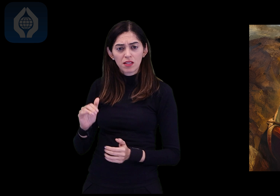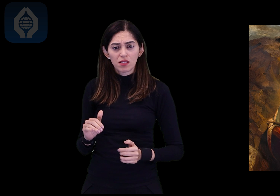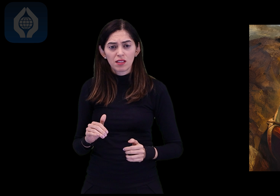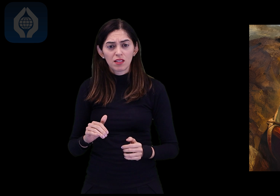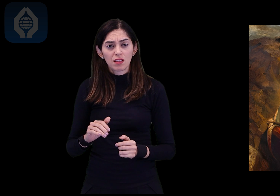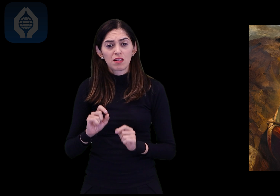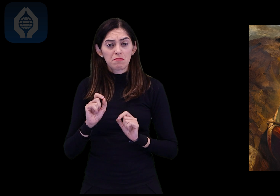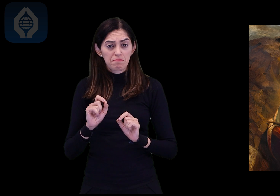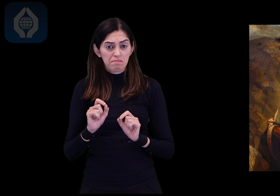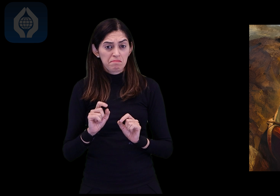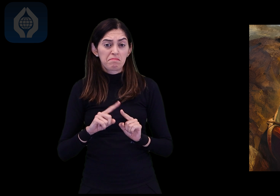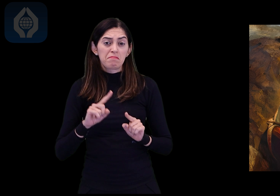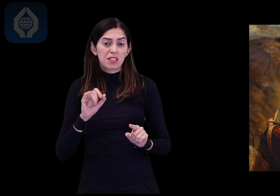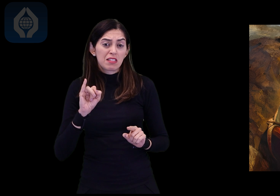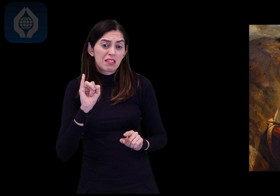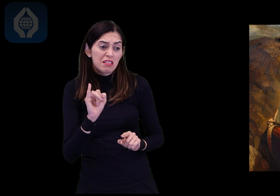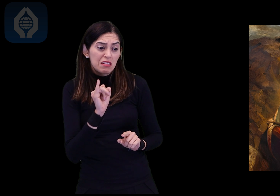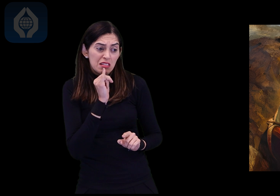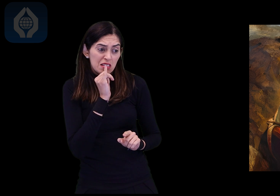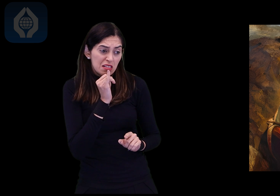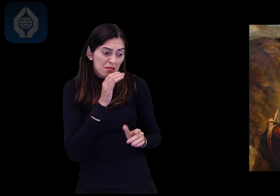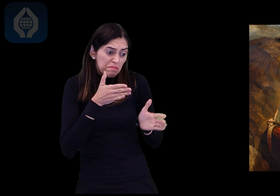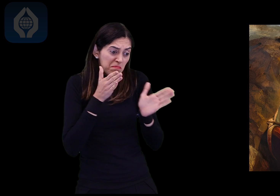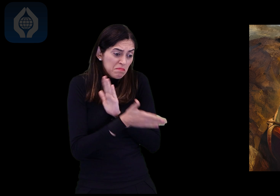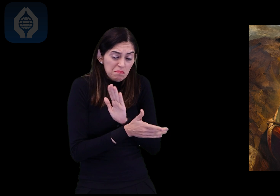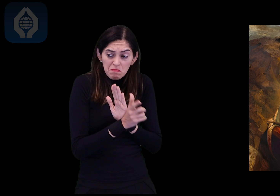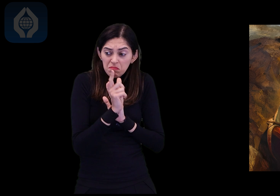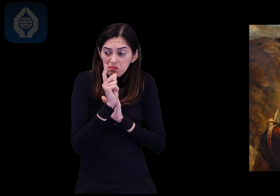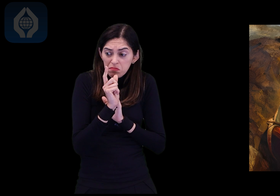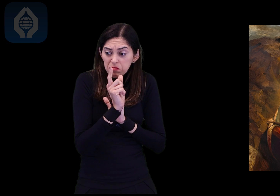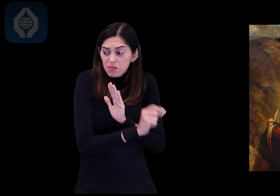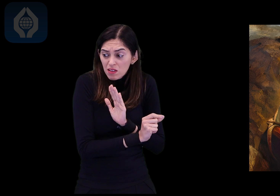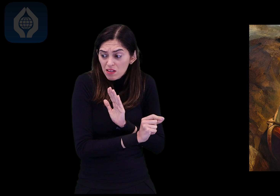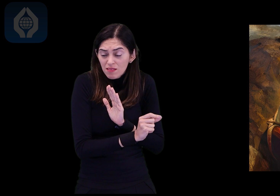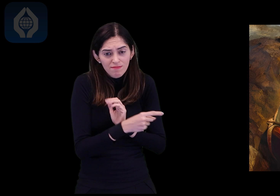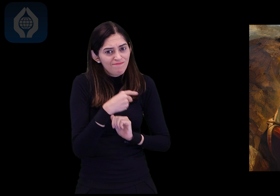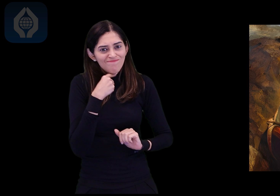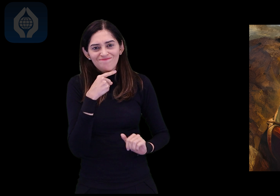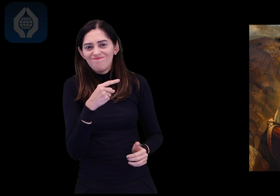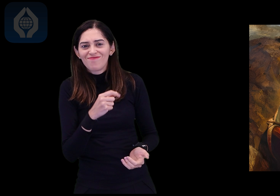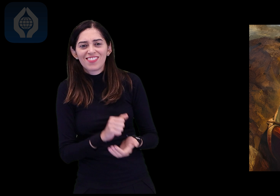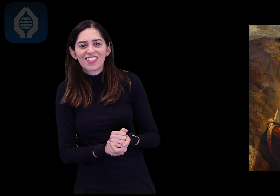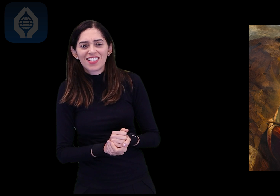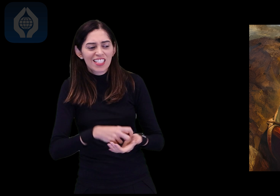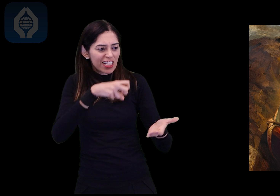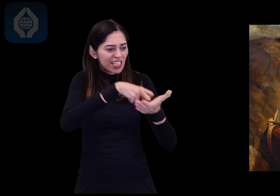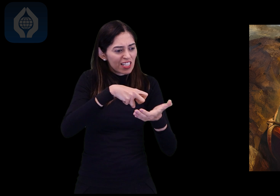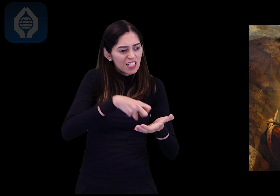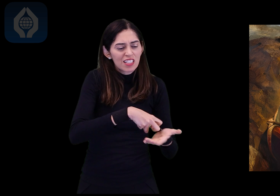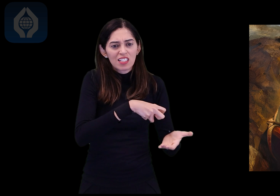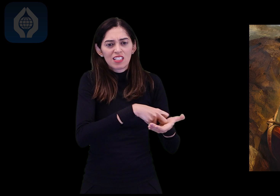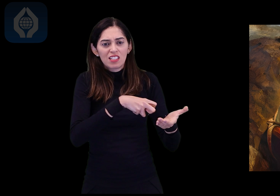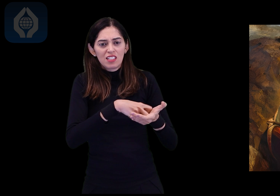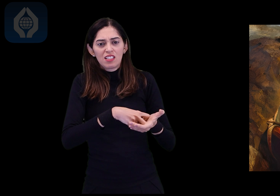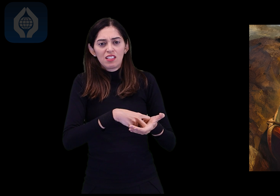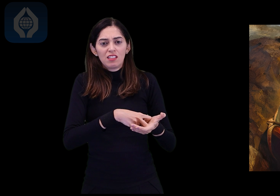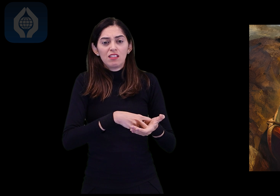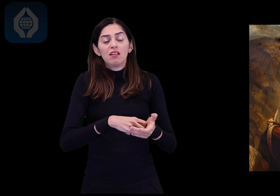tivesse um meio de escape, ele teria de castigar todos eles. Contudo, porque o Senhor os amava, ele não